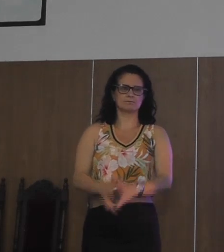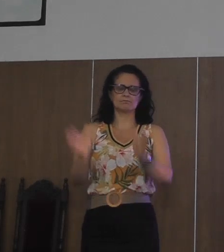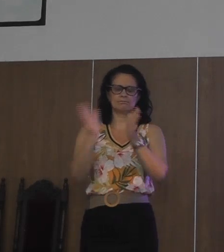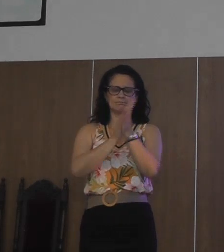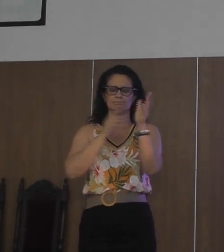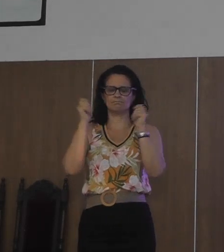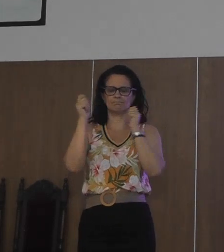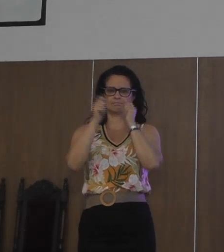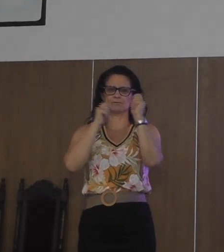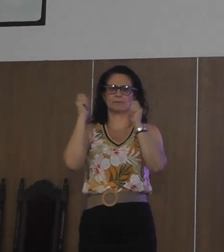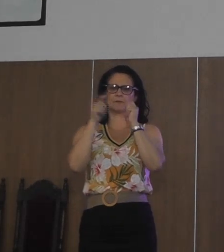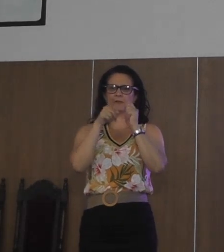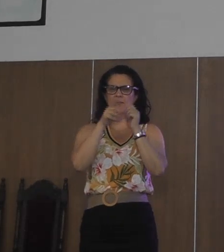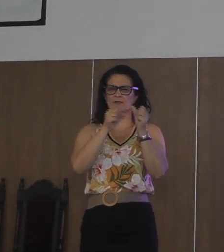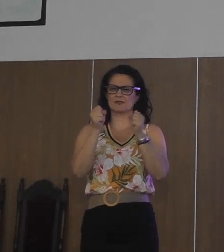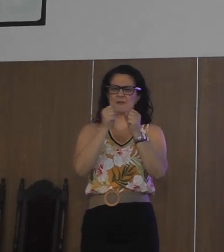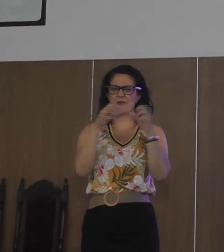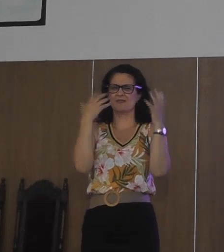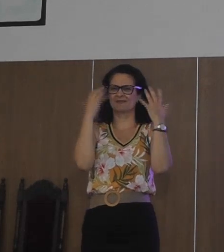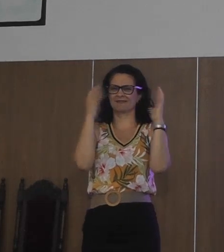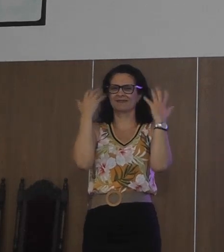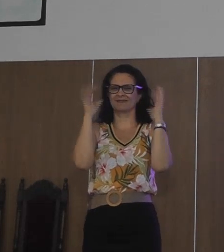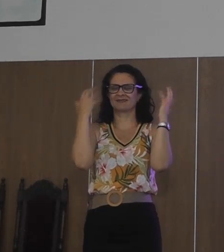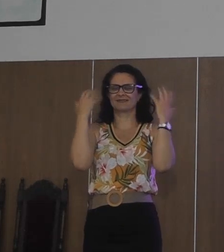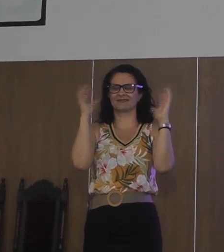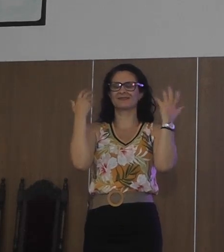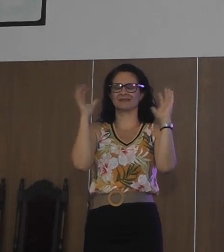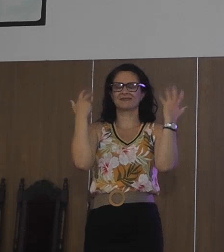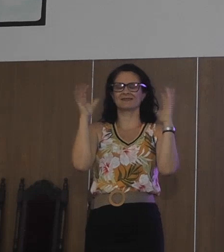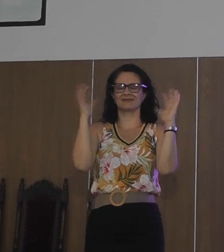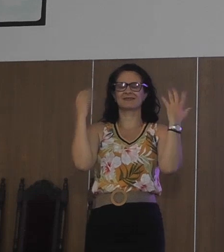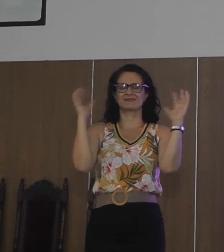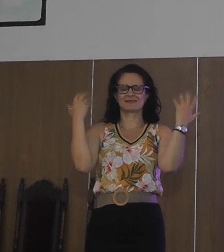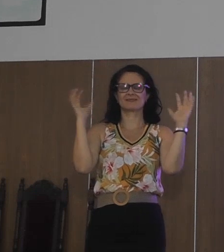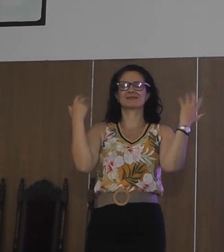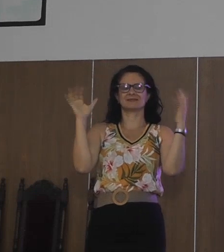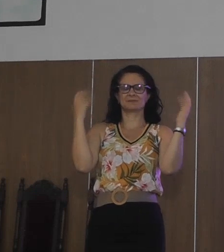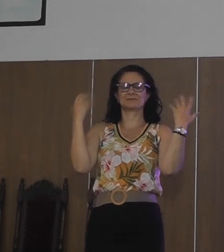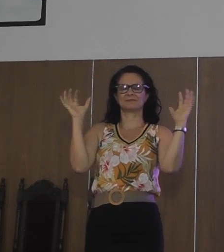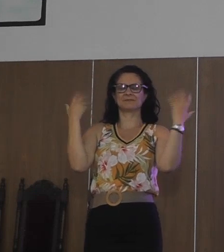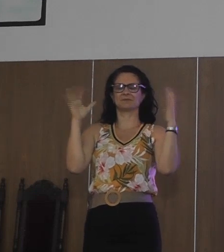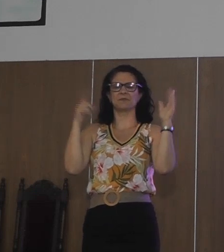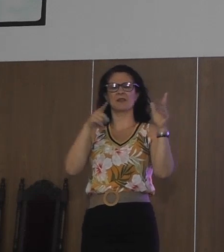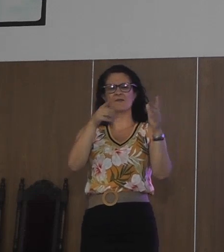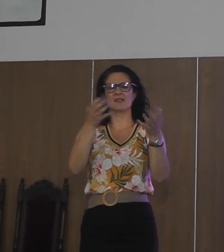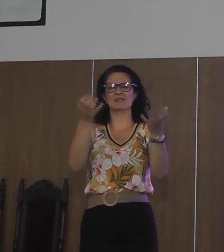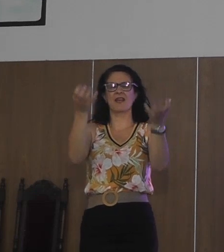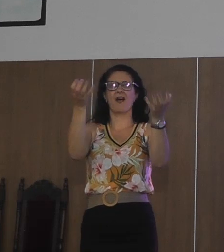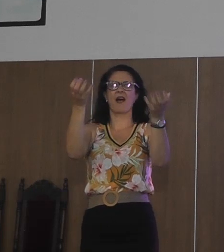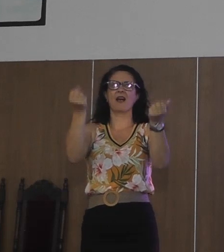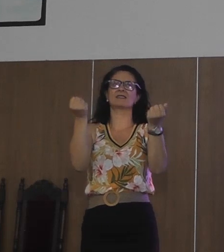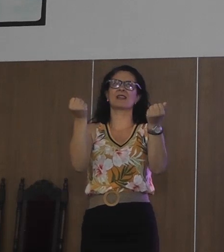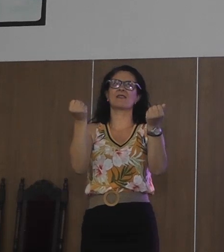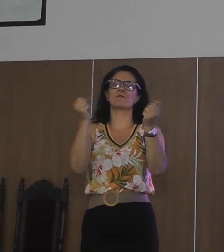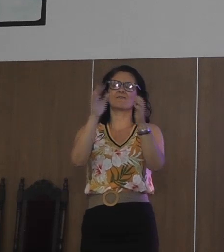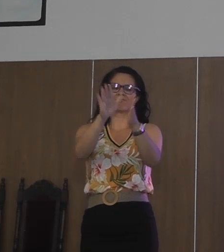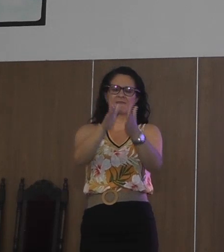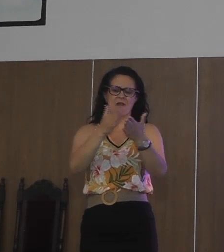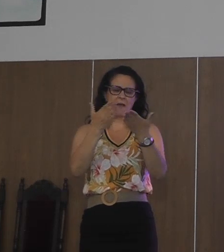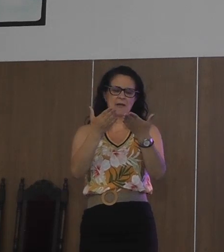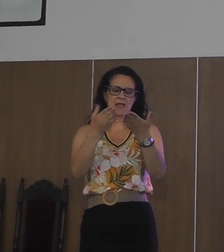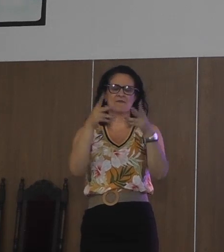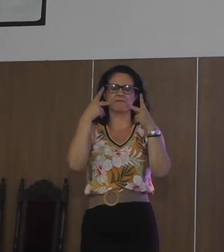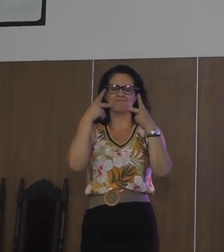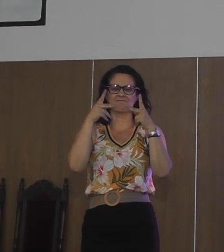Aleluia. Você pode dar um aplauso bem forte para Jesus aí. Você que recebeu a palavra do Senhor. Deus